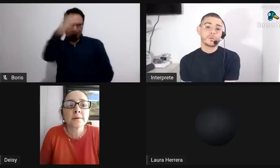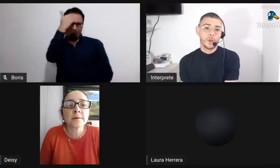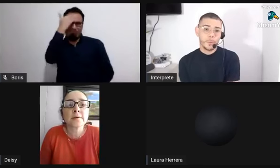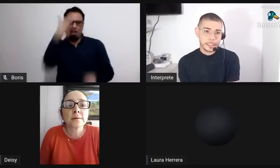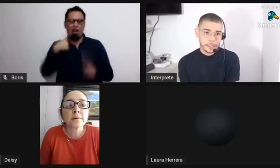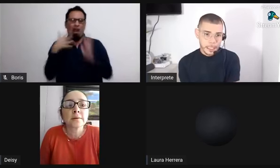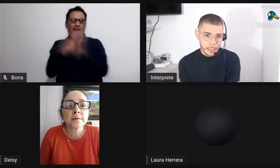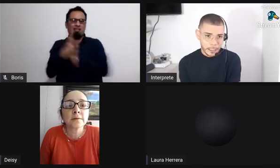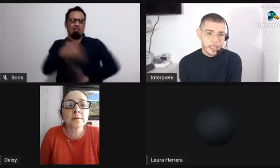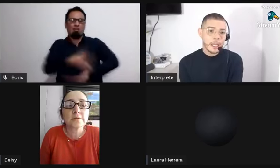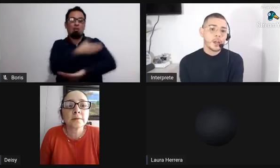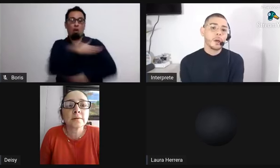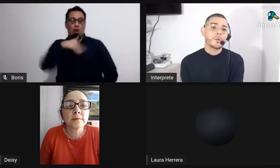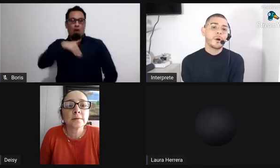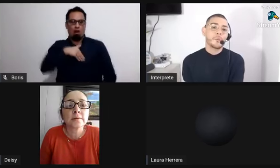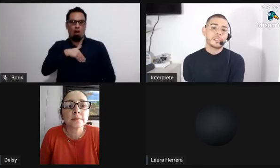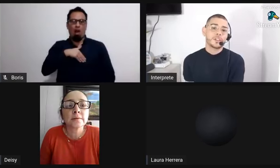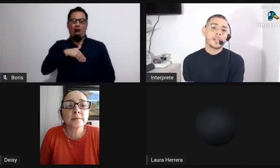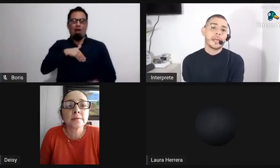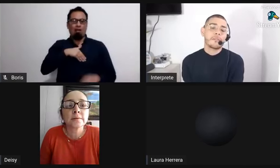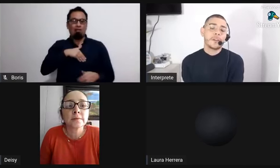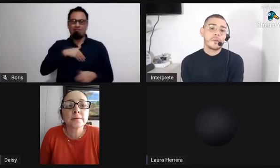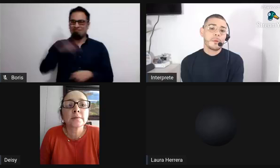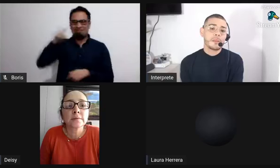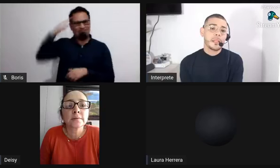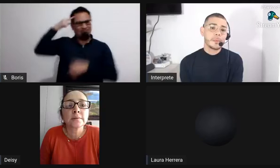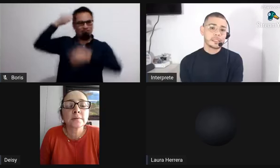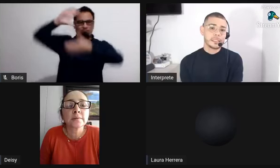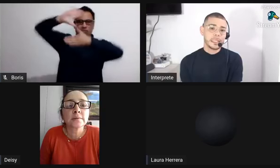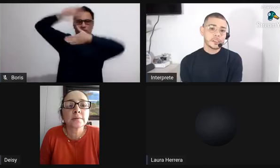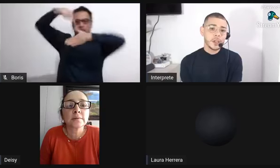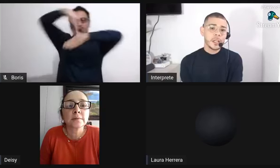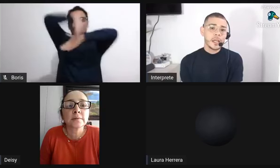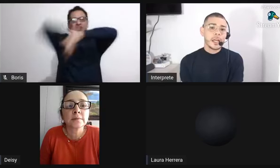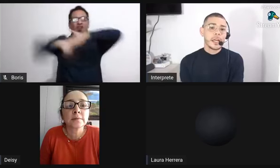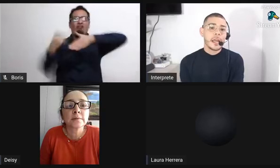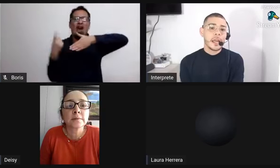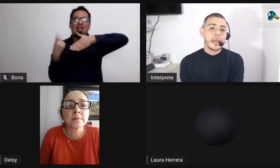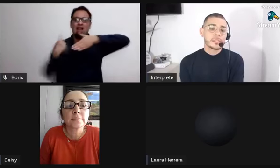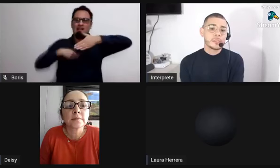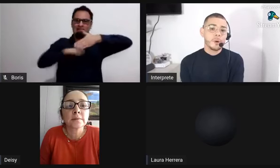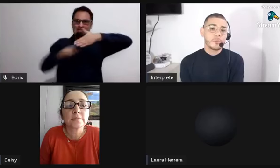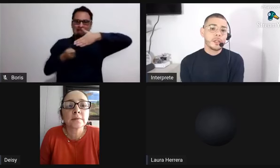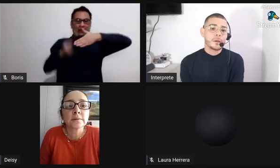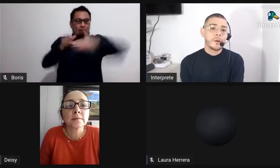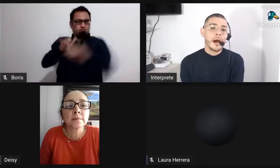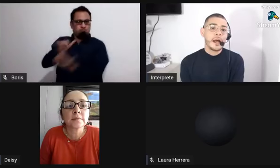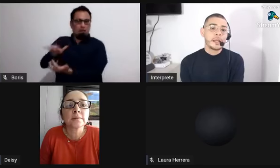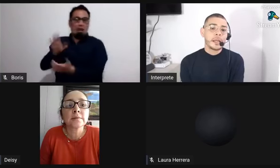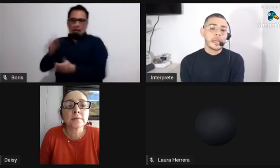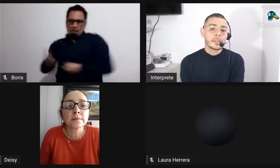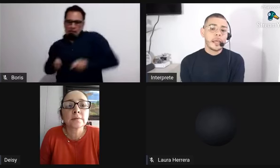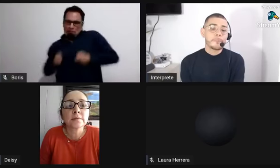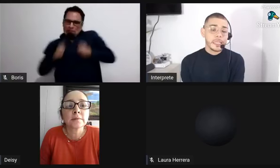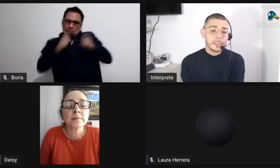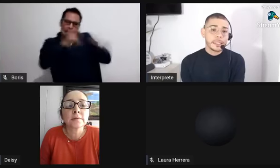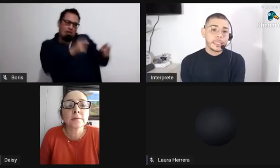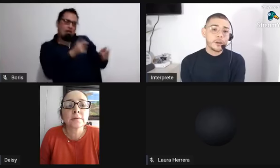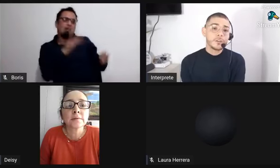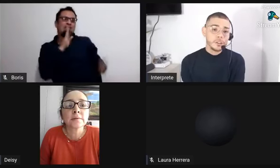solo presidente. Como mencioné anteriormente en la presentación, Simón Bolívar también tenía